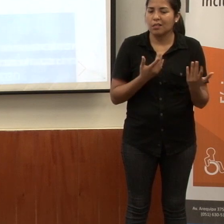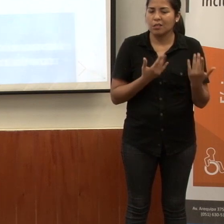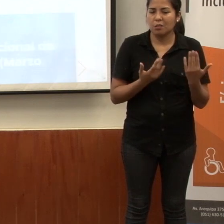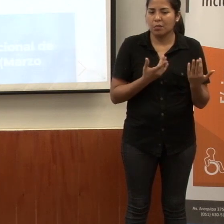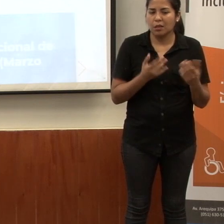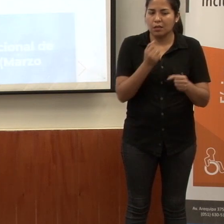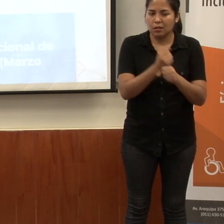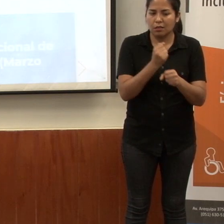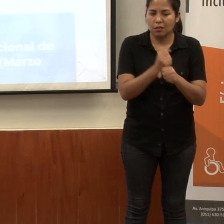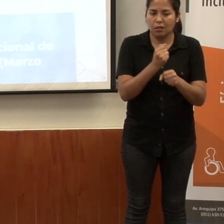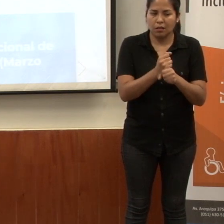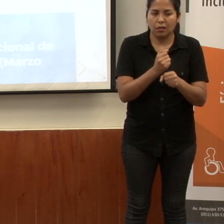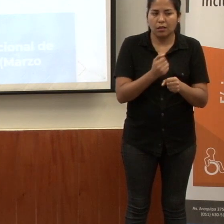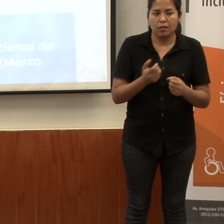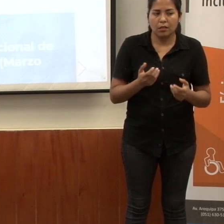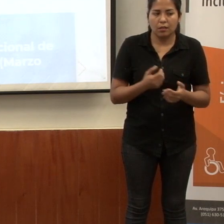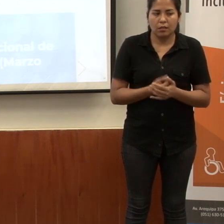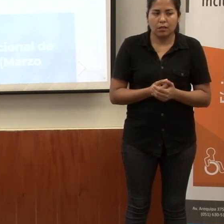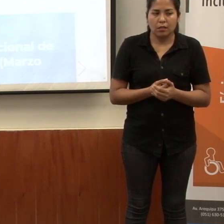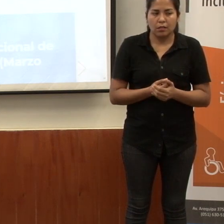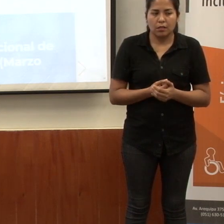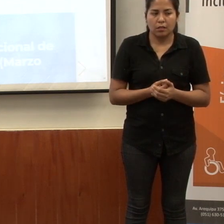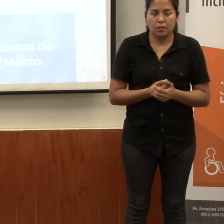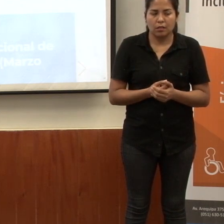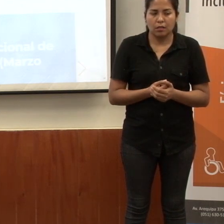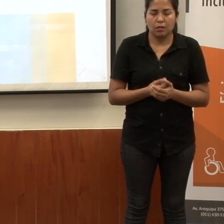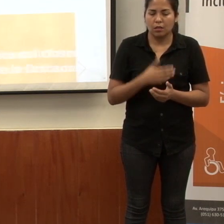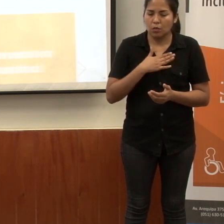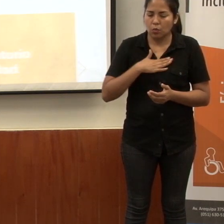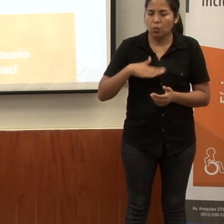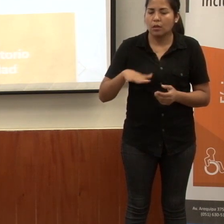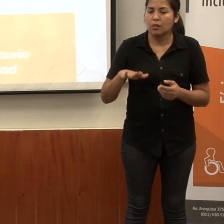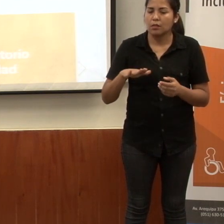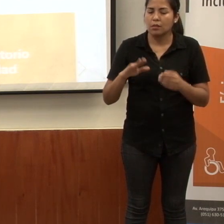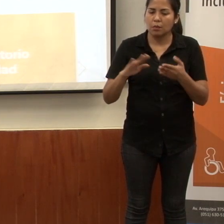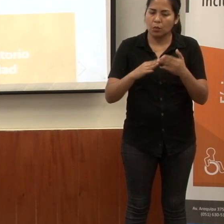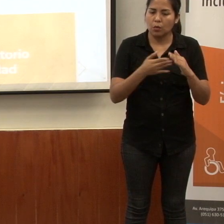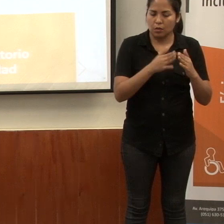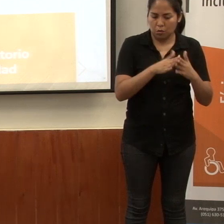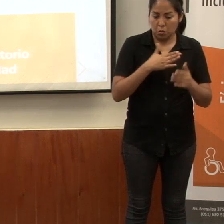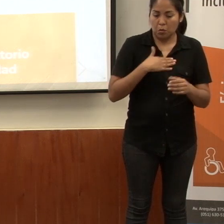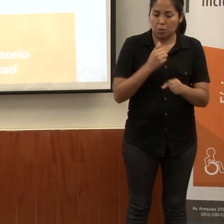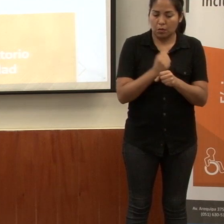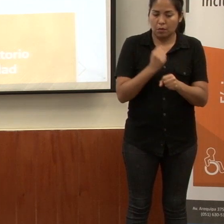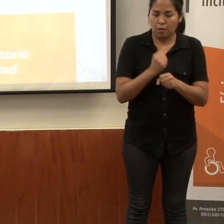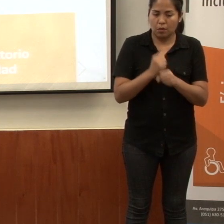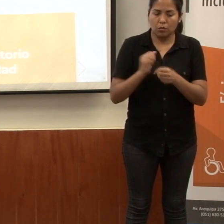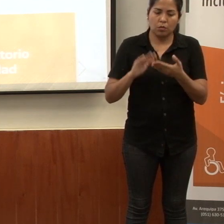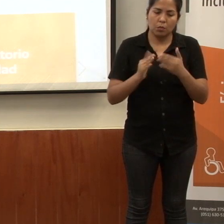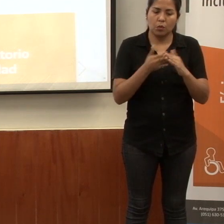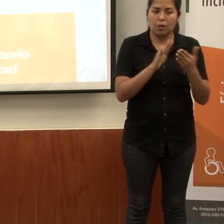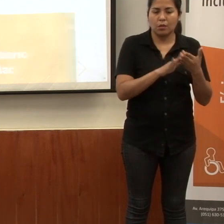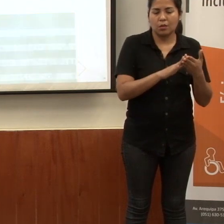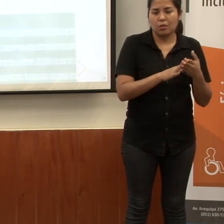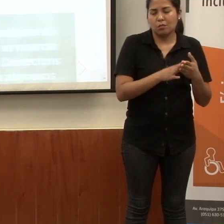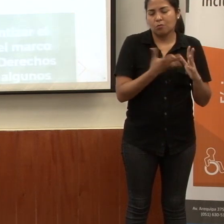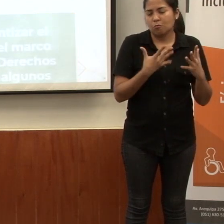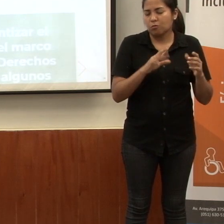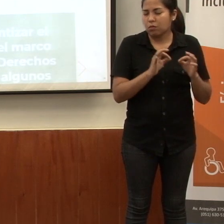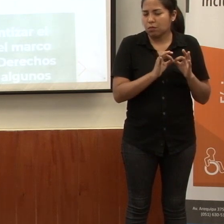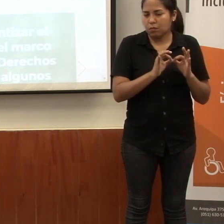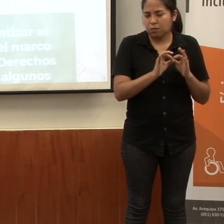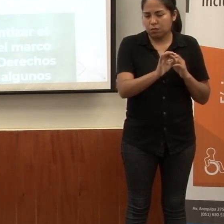está trabajando con respecto a esta nuestra población a la cual yo trabajo, porque es una población que está pues